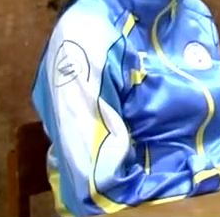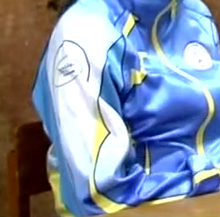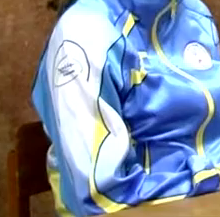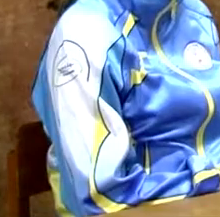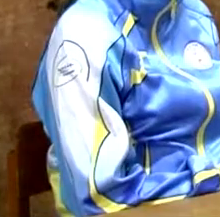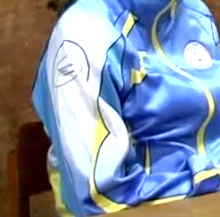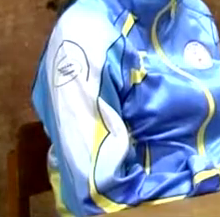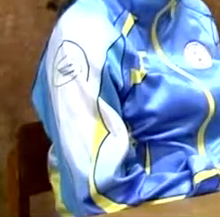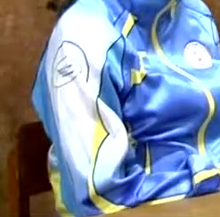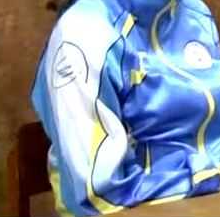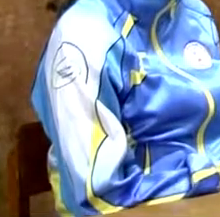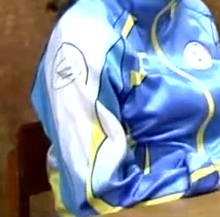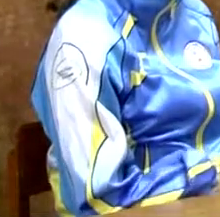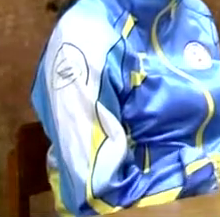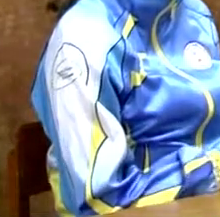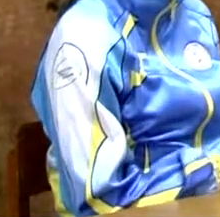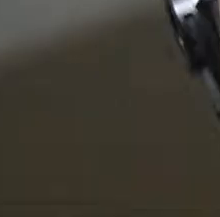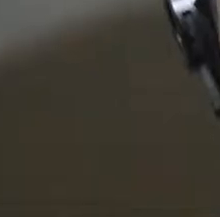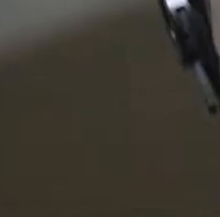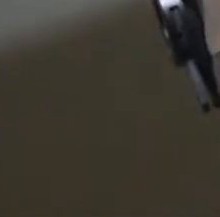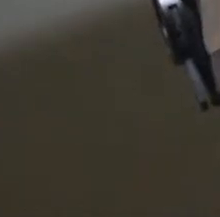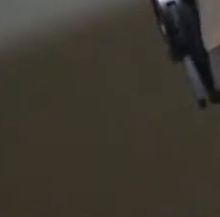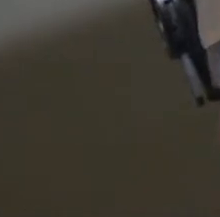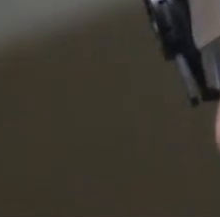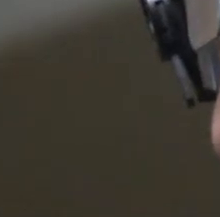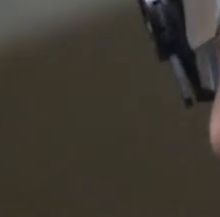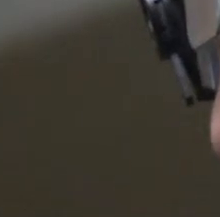Треба тренуватися кожного дня.